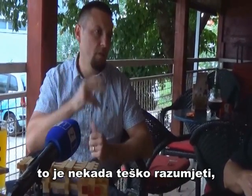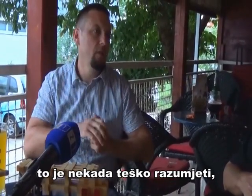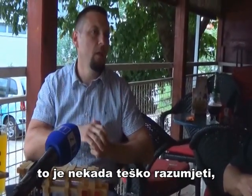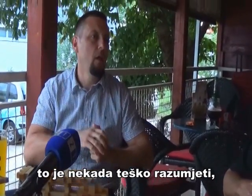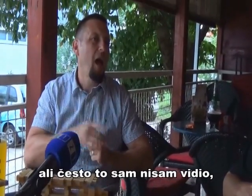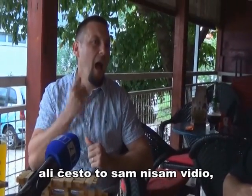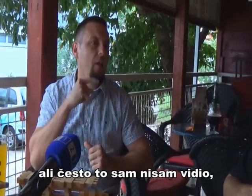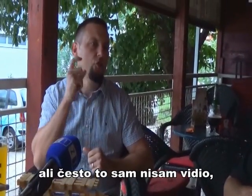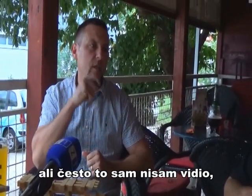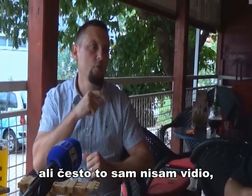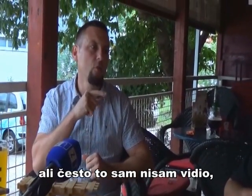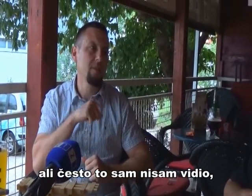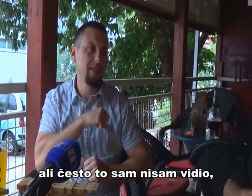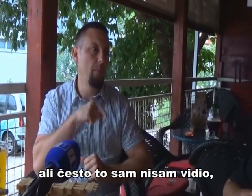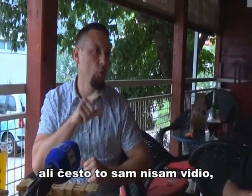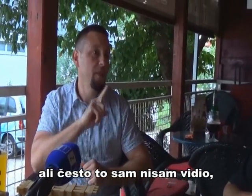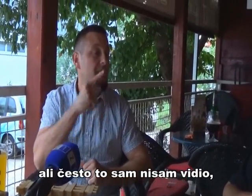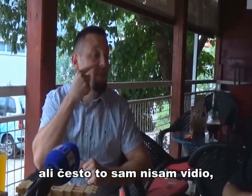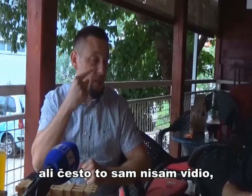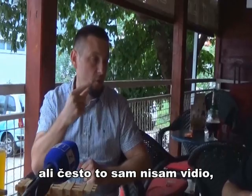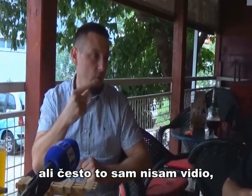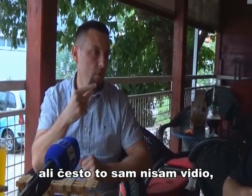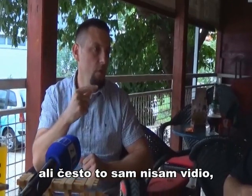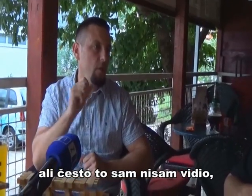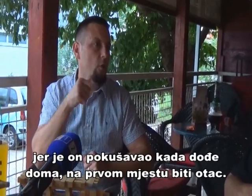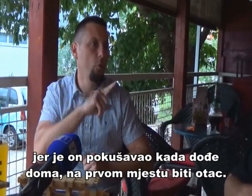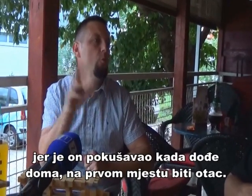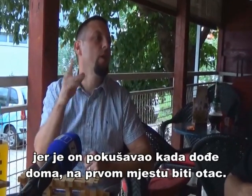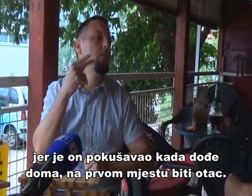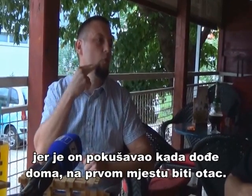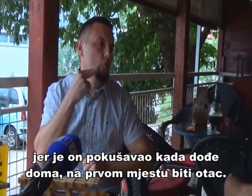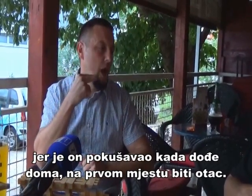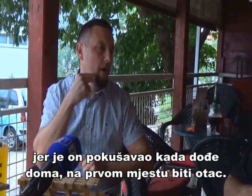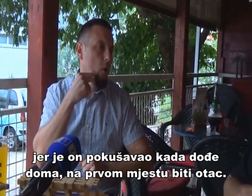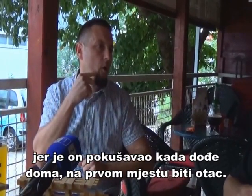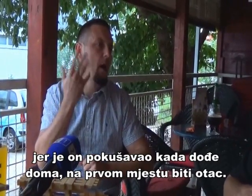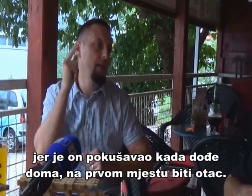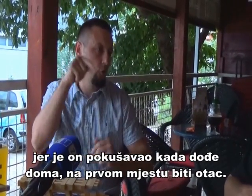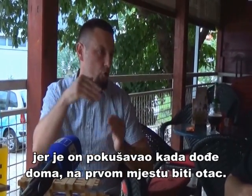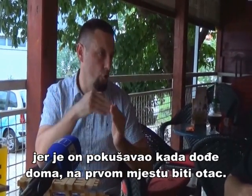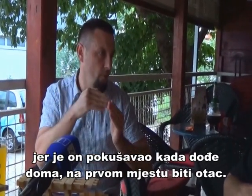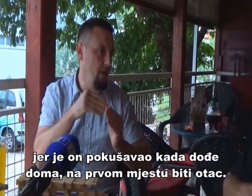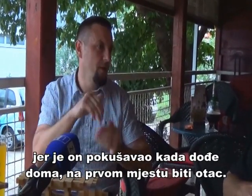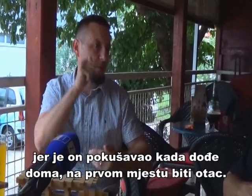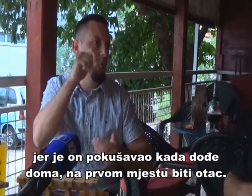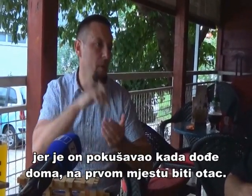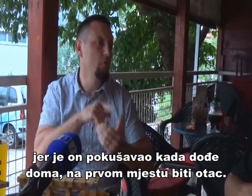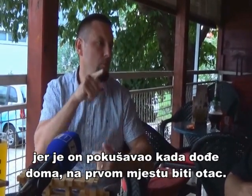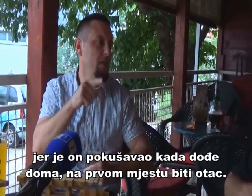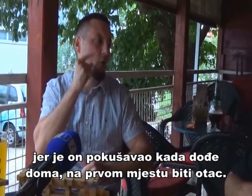razumjeti. Ali često sam to i nisam vidio, jer on bi uvijek pokušavao, kada dođe doma, na prvom mjestu biti